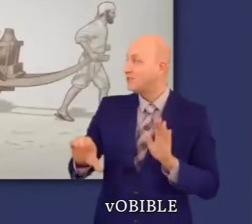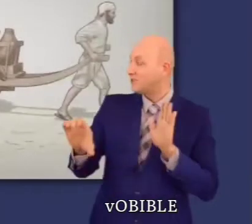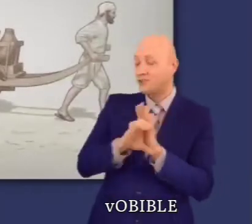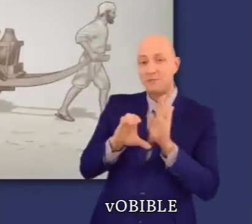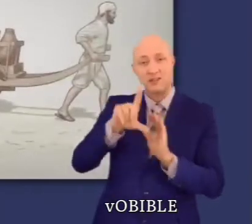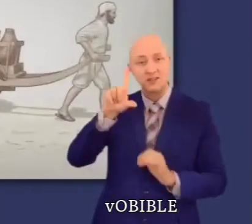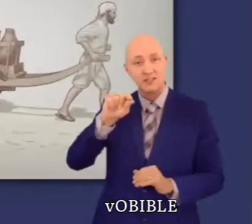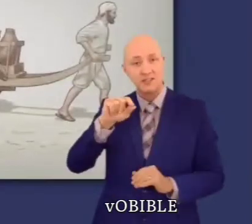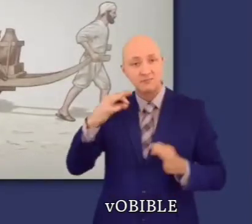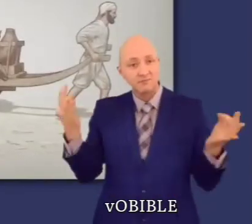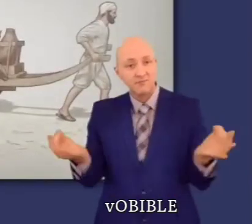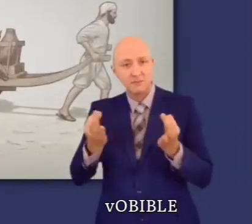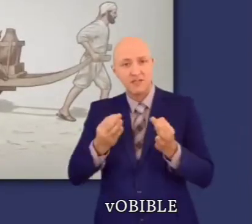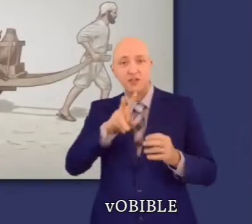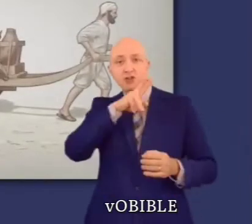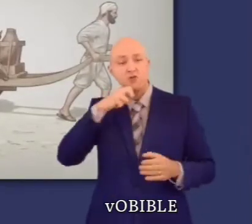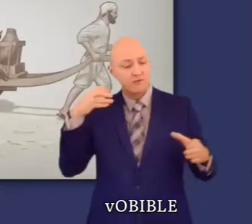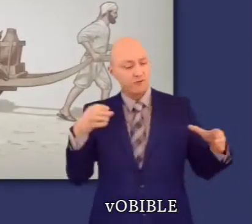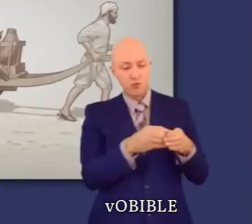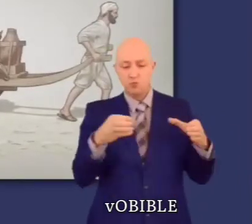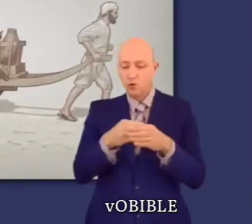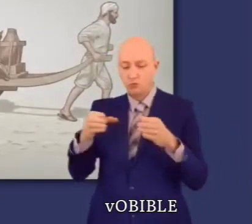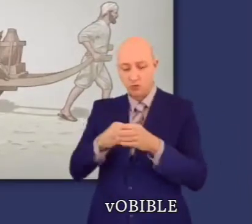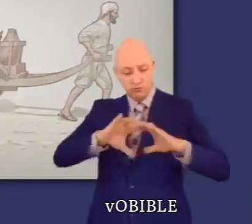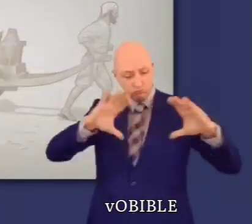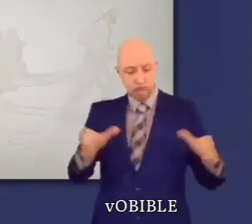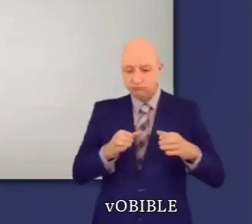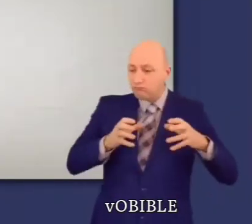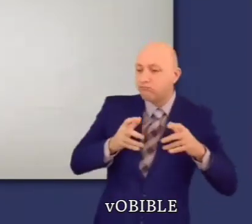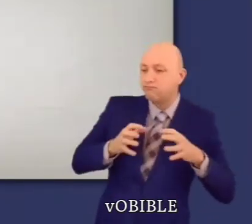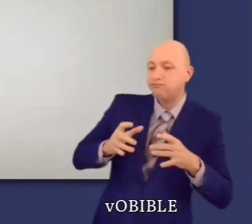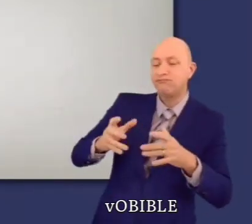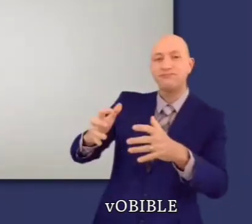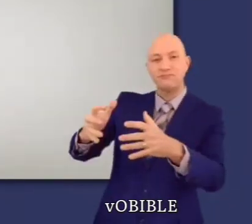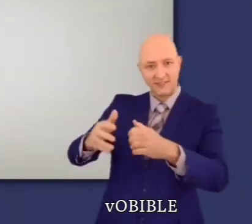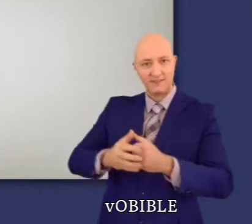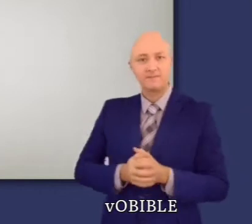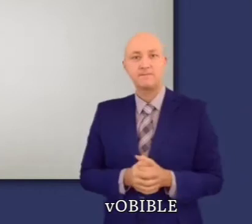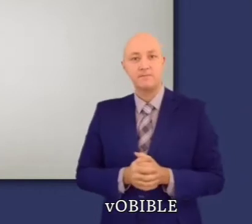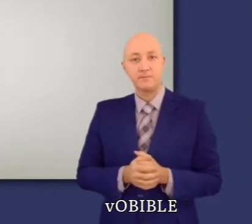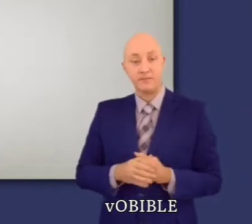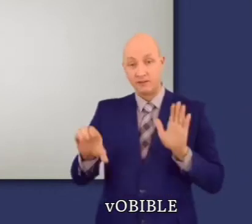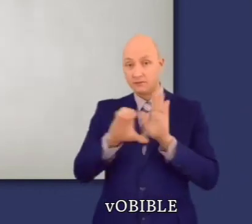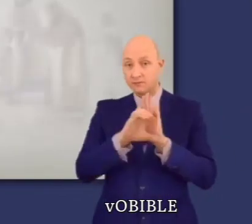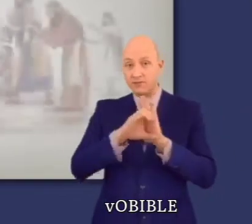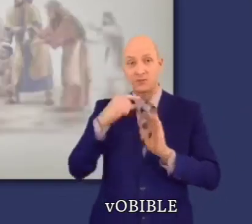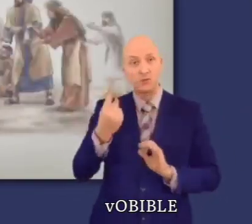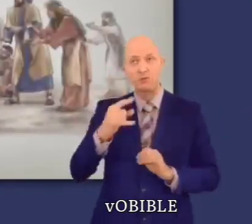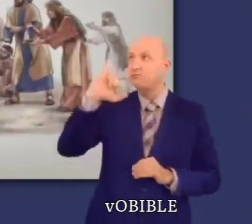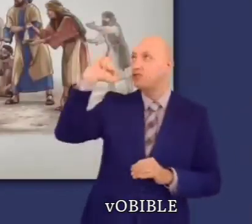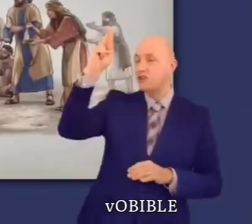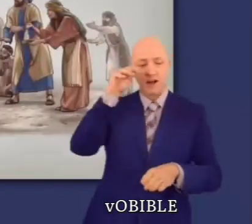Les chapitres 5 à 9 parlent de la fidélité conjugale, de la mise en quarantaine et du naziréat.